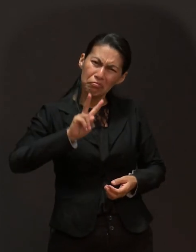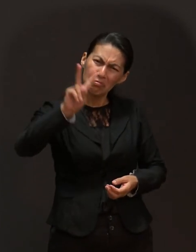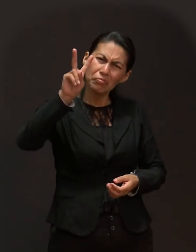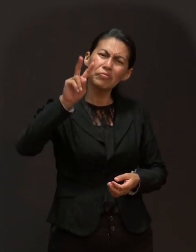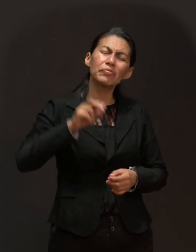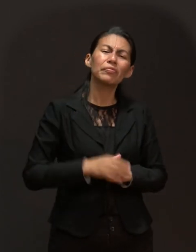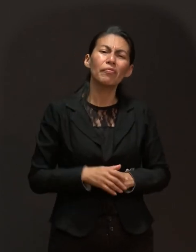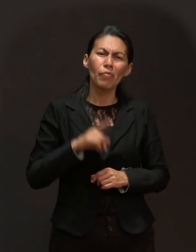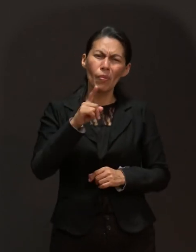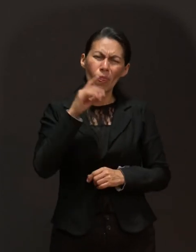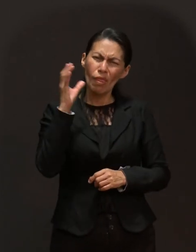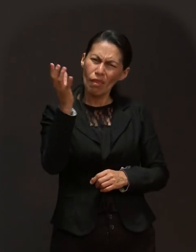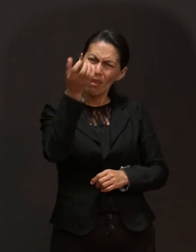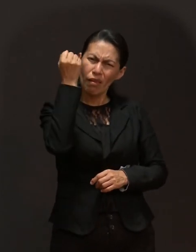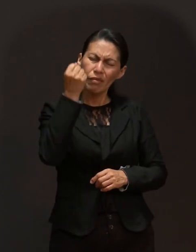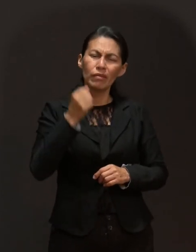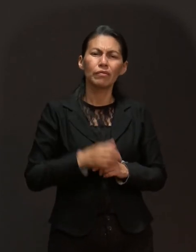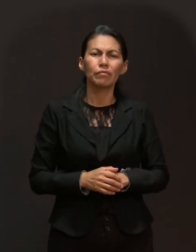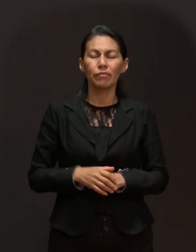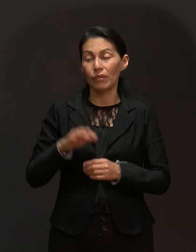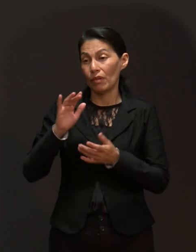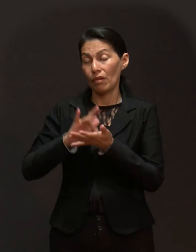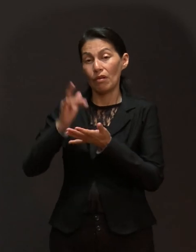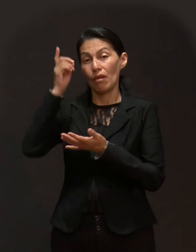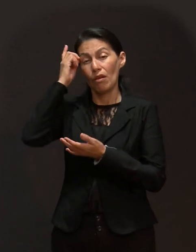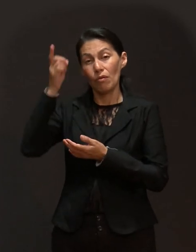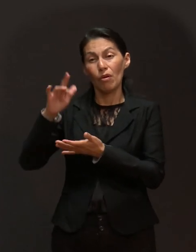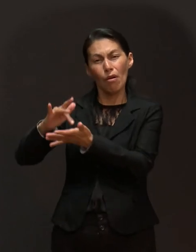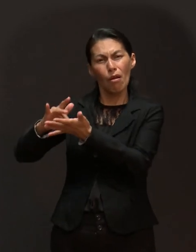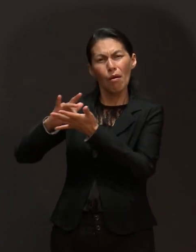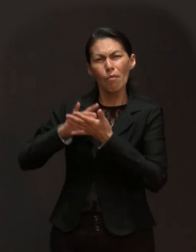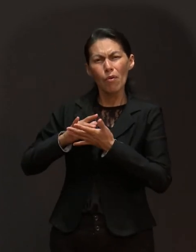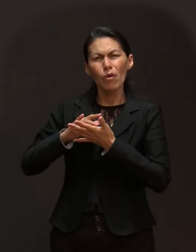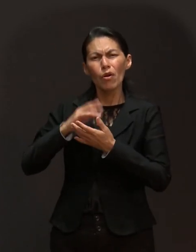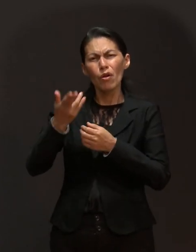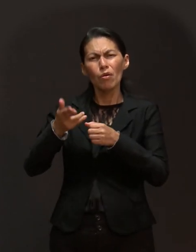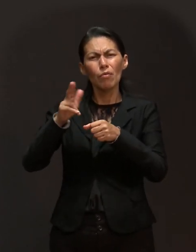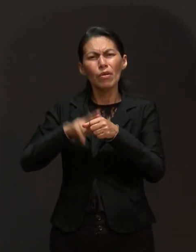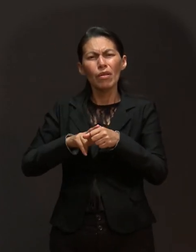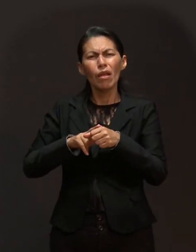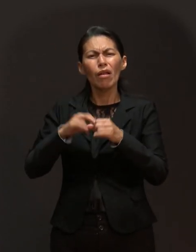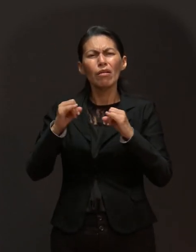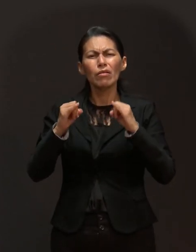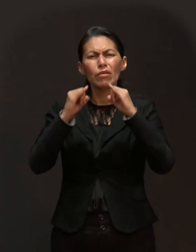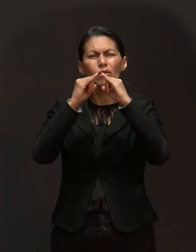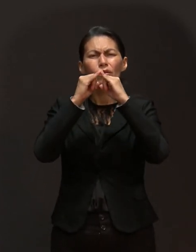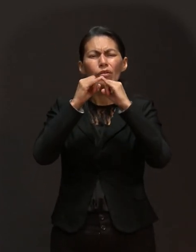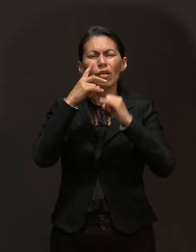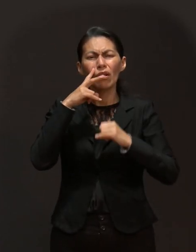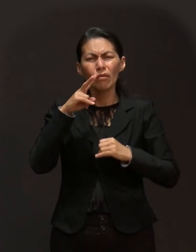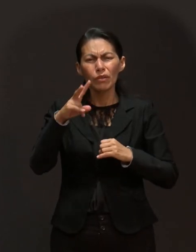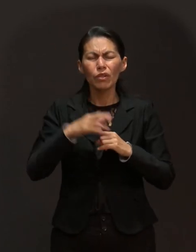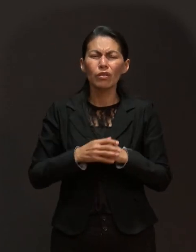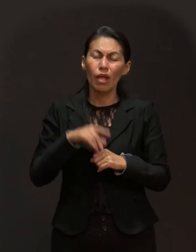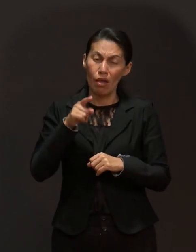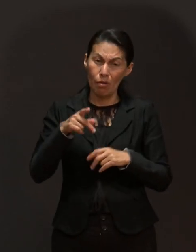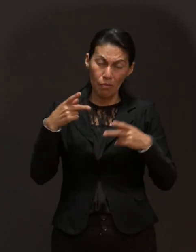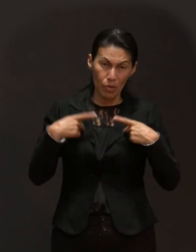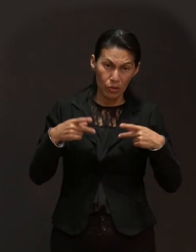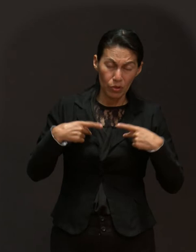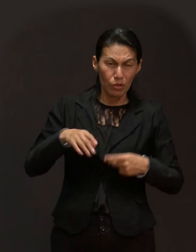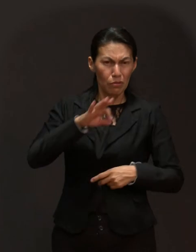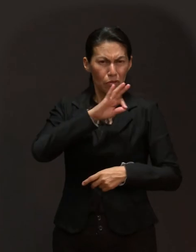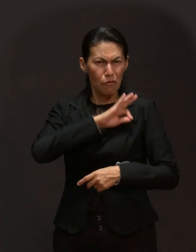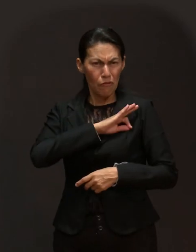y pues importante también el apoyo que tuve del Instituto de la Visión las personas que están ahí son personas de fe